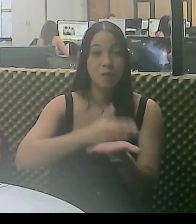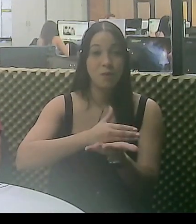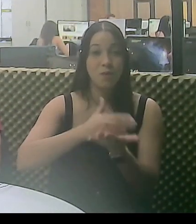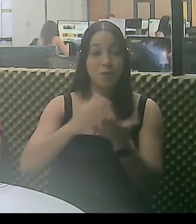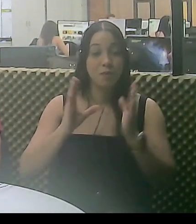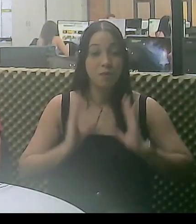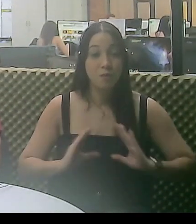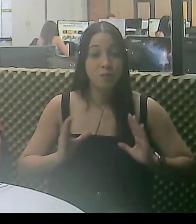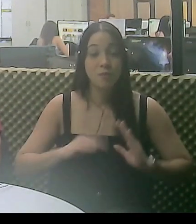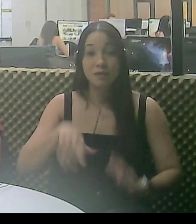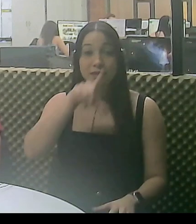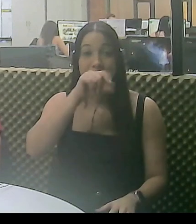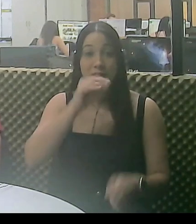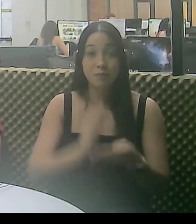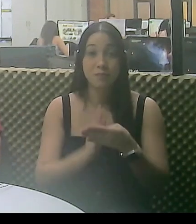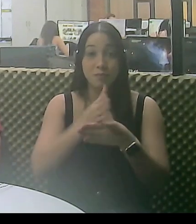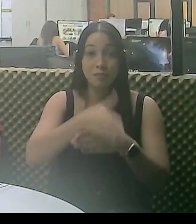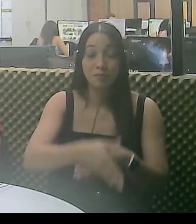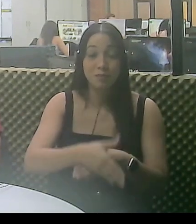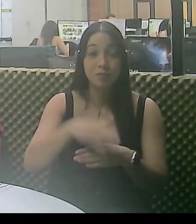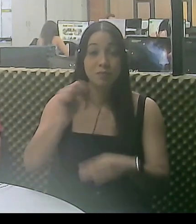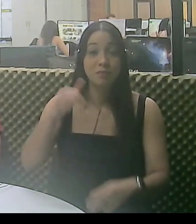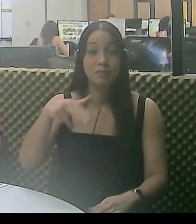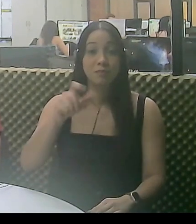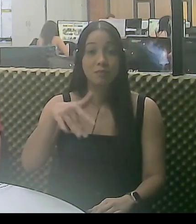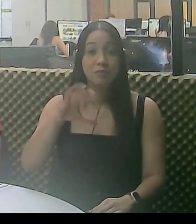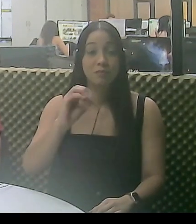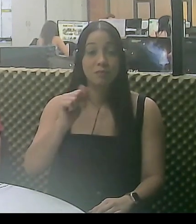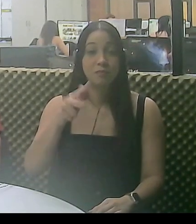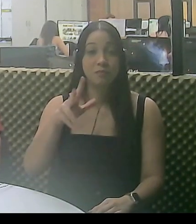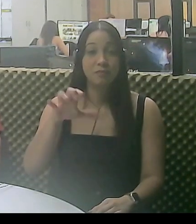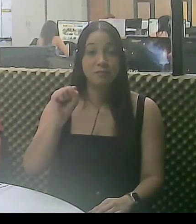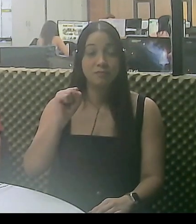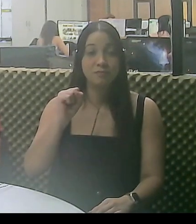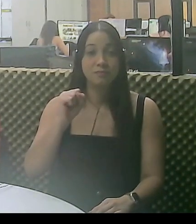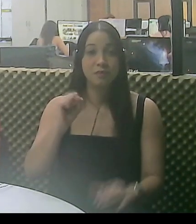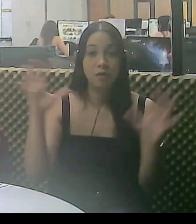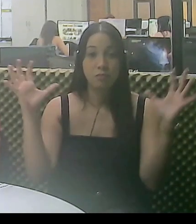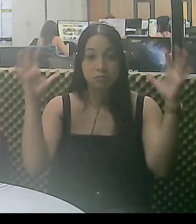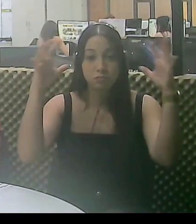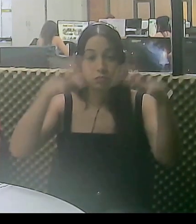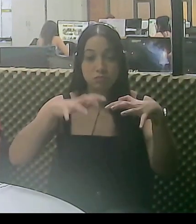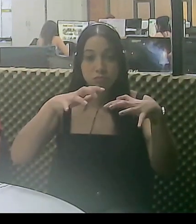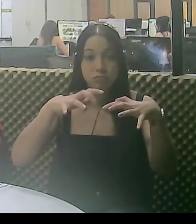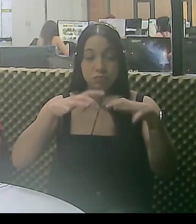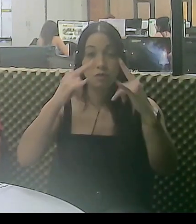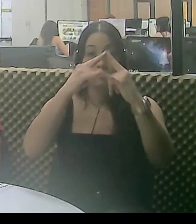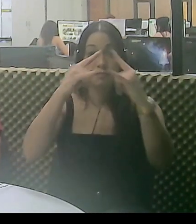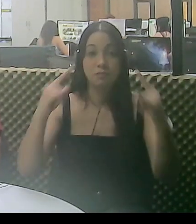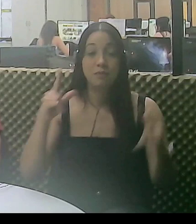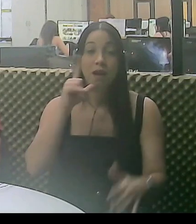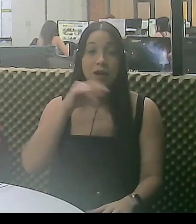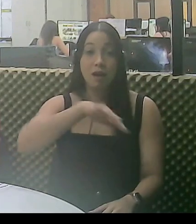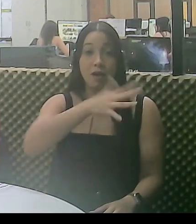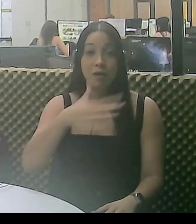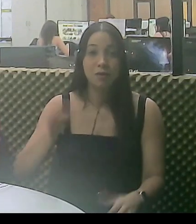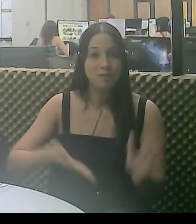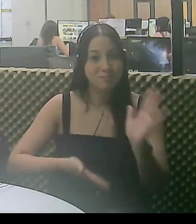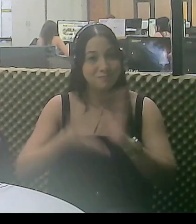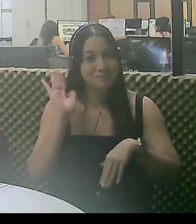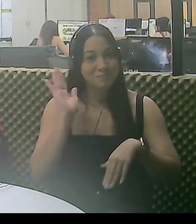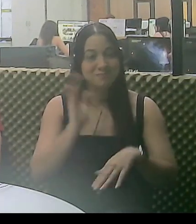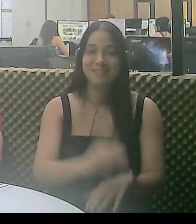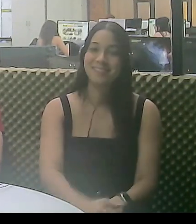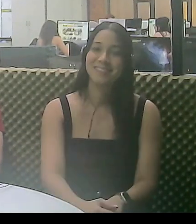Prefeitura de Uberlândia vai começar às 8 da manhã no Parque do Sabiá. O acesso é pela entrada da Avenida Anselmo Alves dos Santos e a